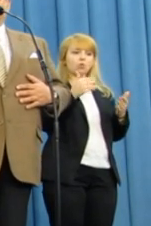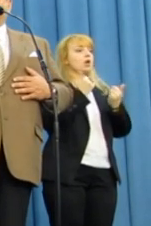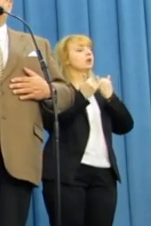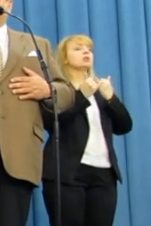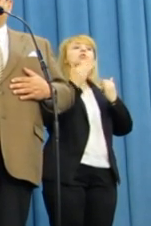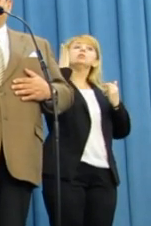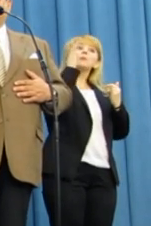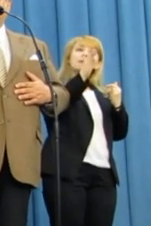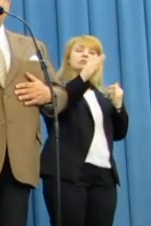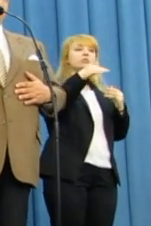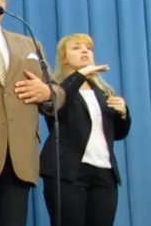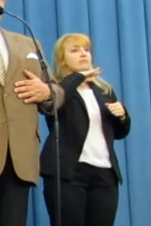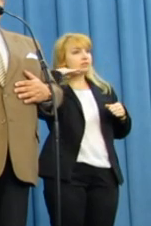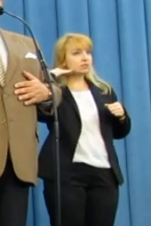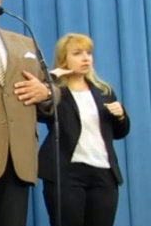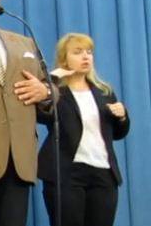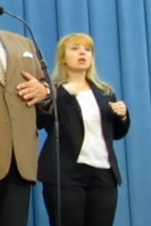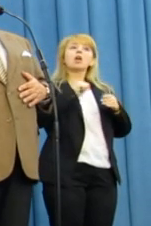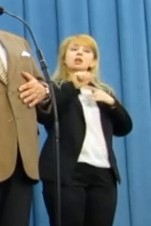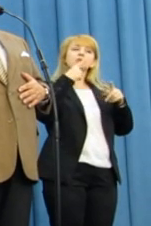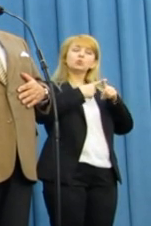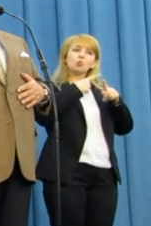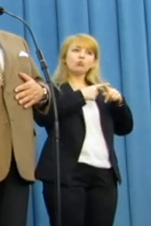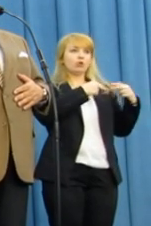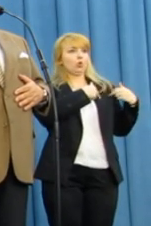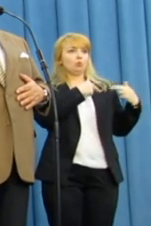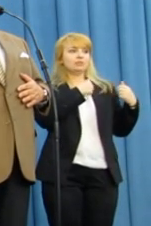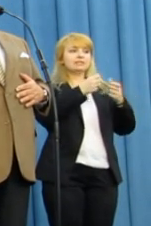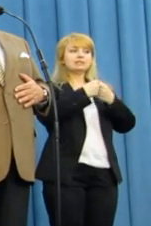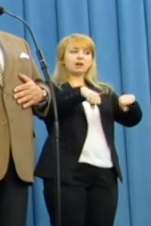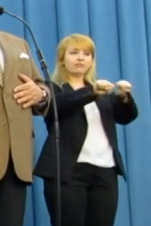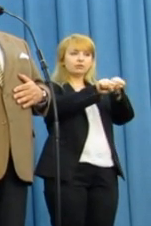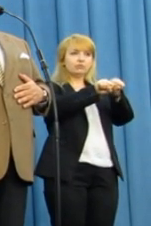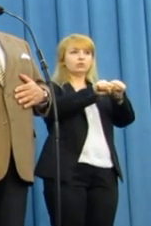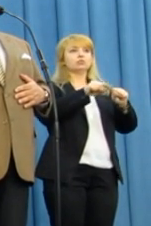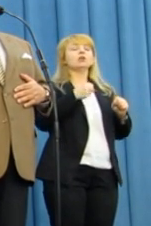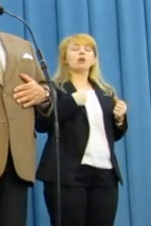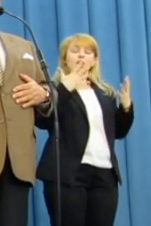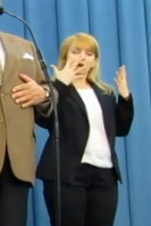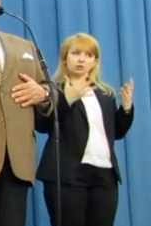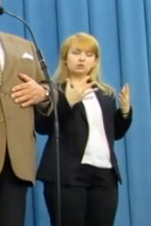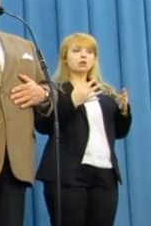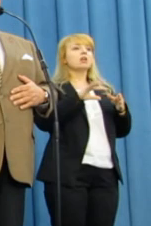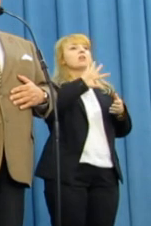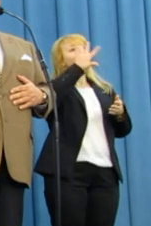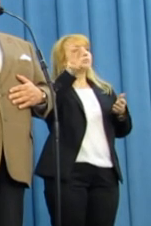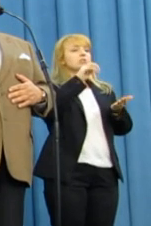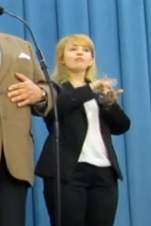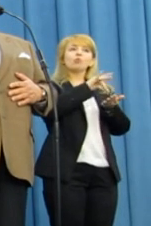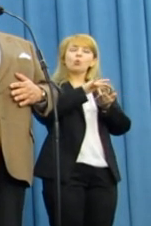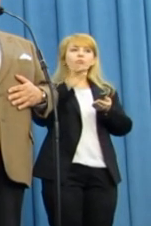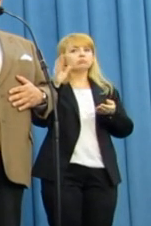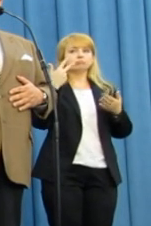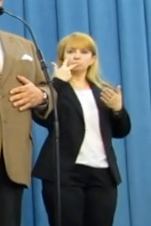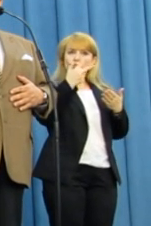dla członków komisji, to wyciągniemy wnioski i będziemy starali się, aby tę całą sytuację